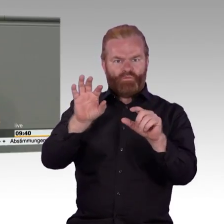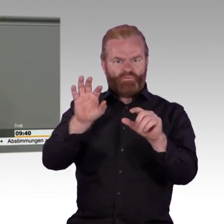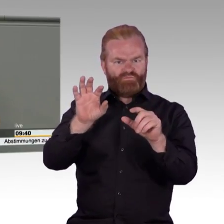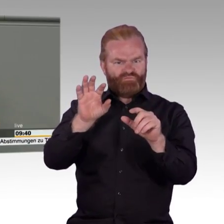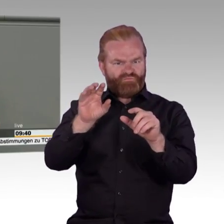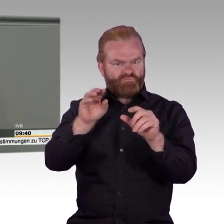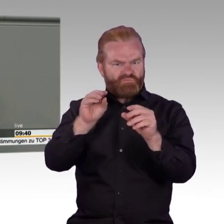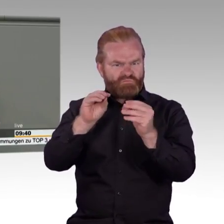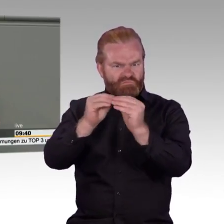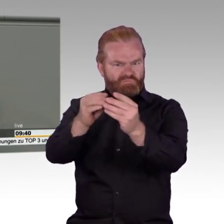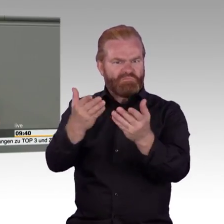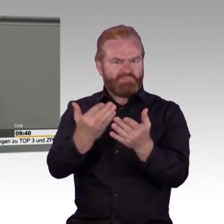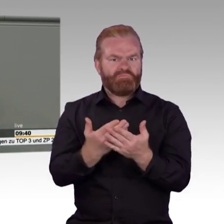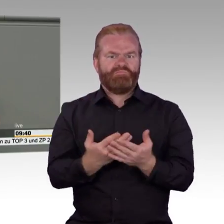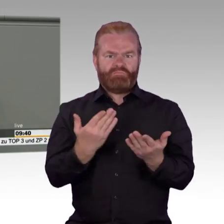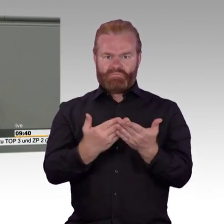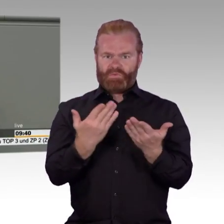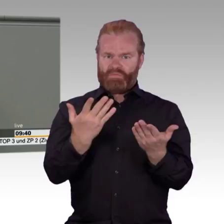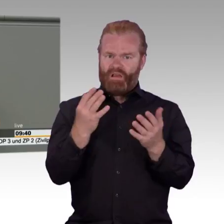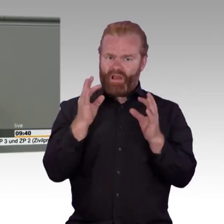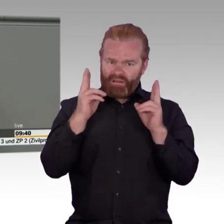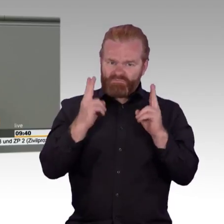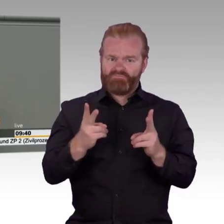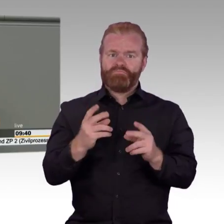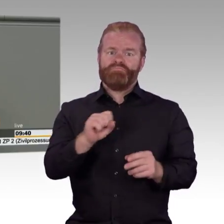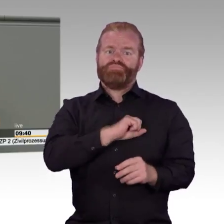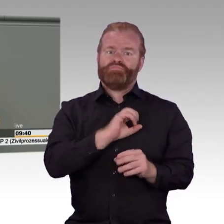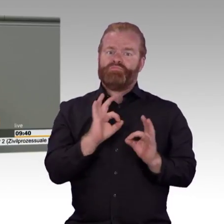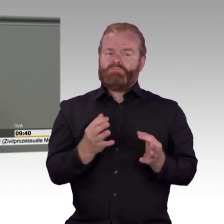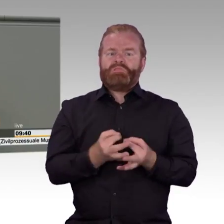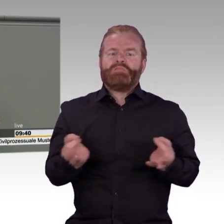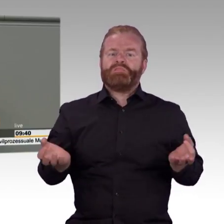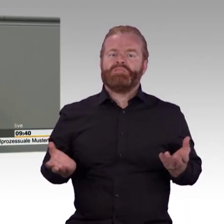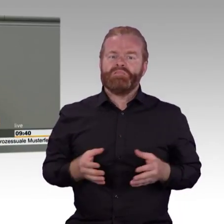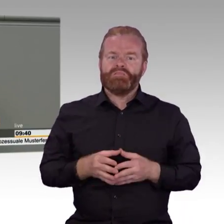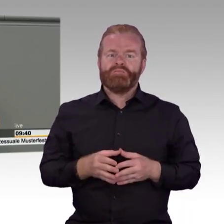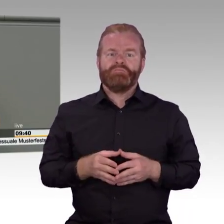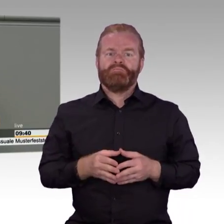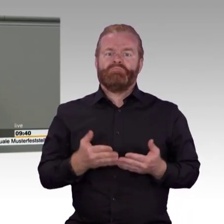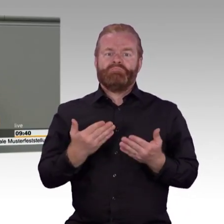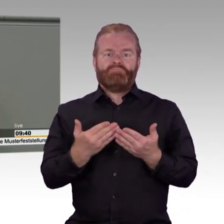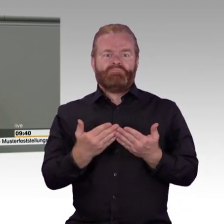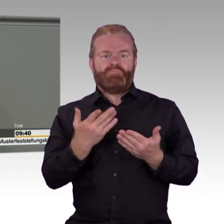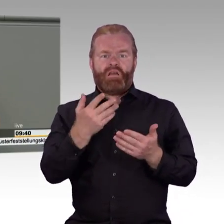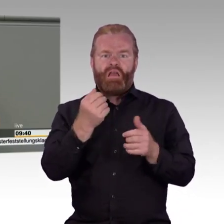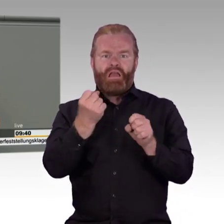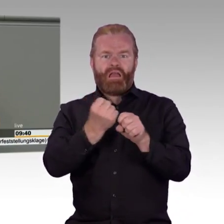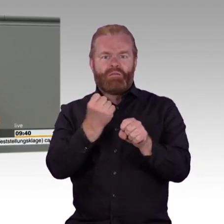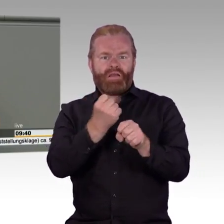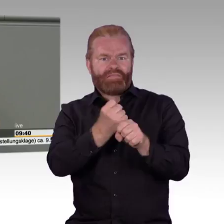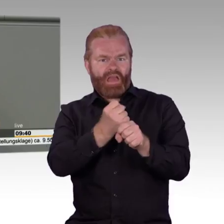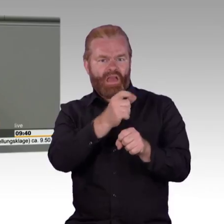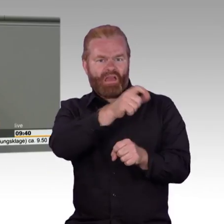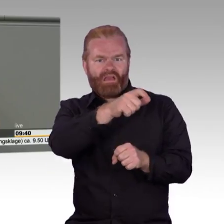weil im Ergebnis, Sie sagen, eine für alle und jetzt geht es endlich los, aber ich sage Ihnen mal, im Ergebnis hängt man doch dann an